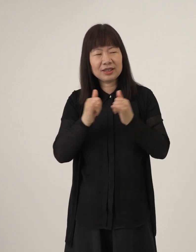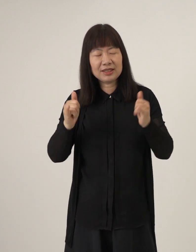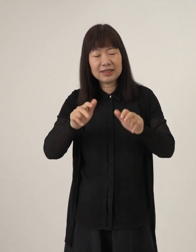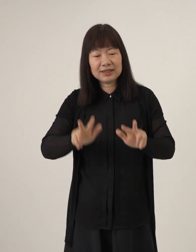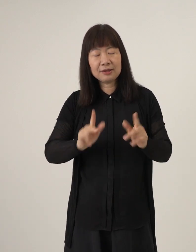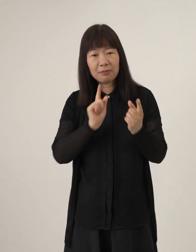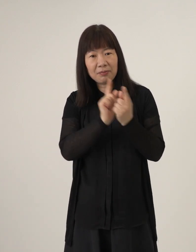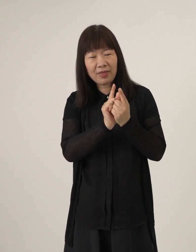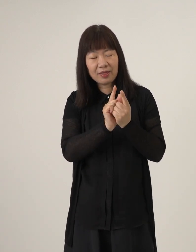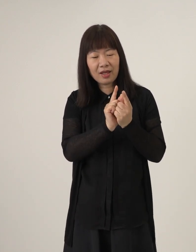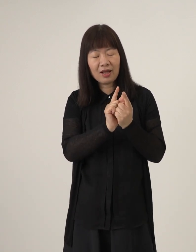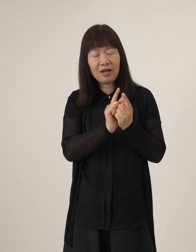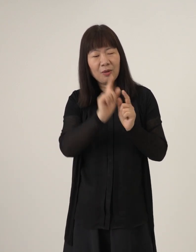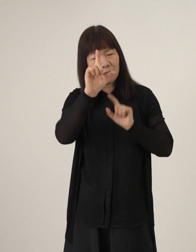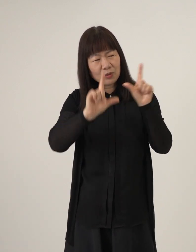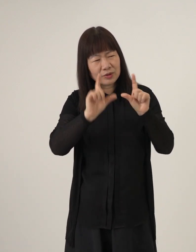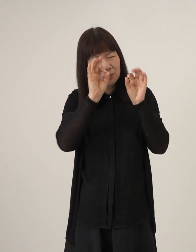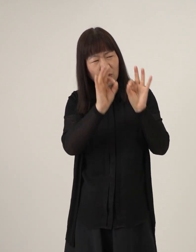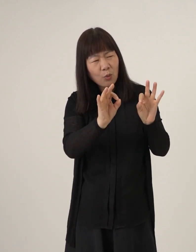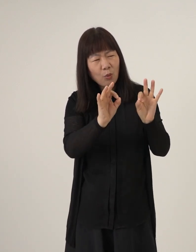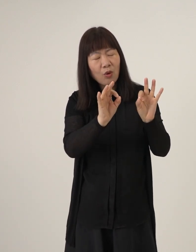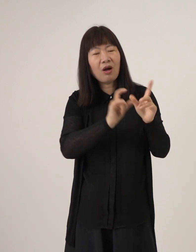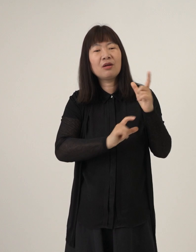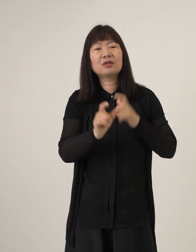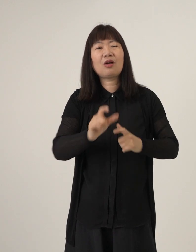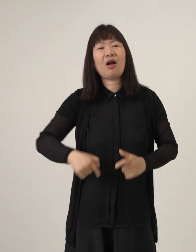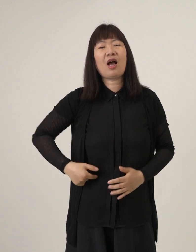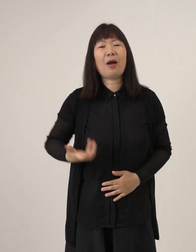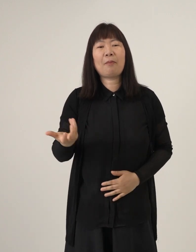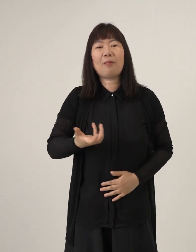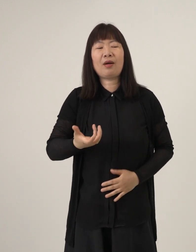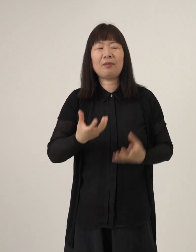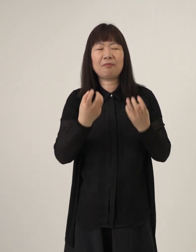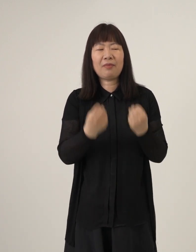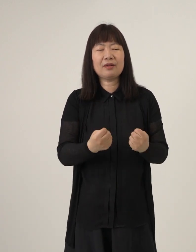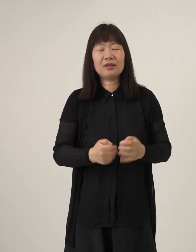직면하는 현실은 더 지독하게 아픈 게 많겠죠.